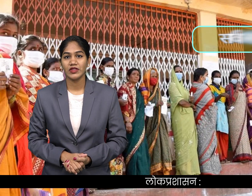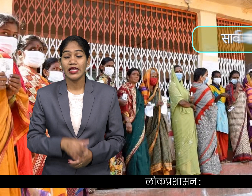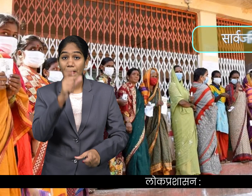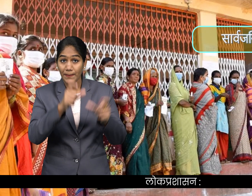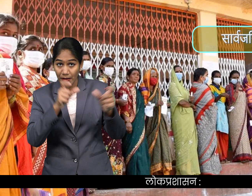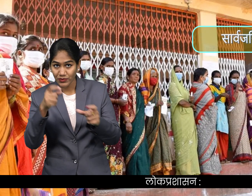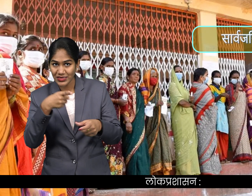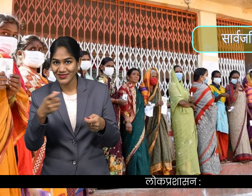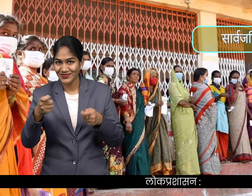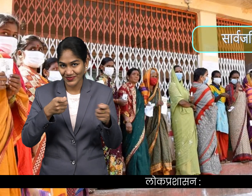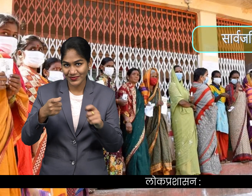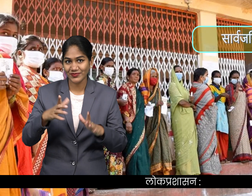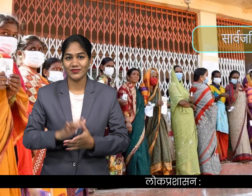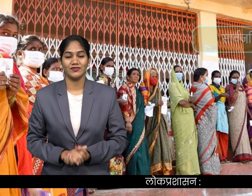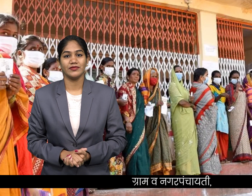लोकप्रशासन,